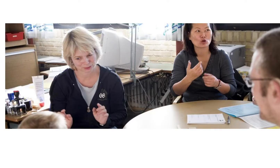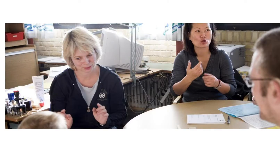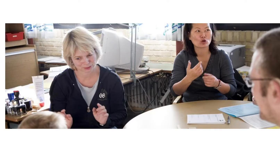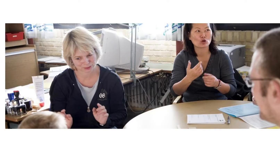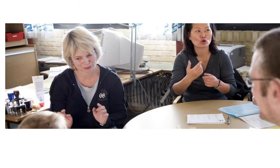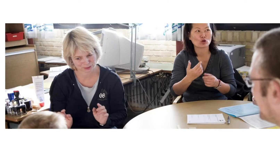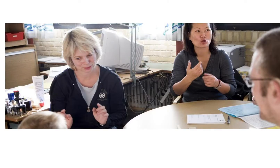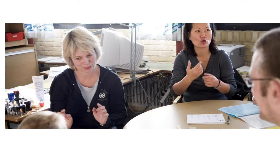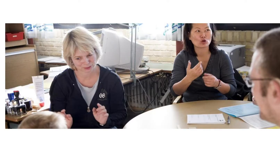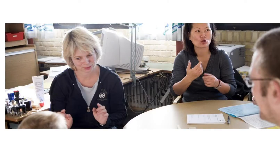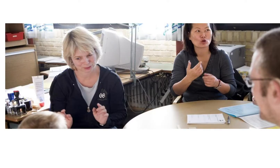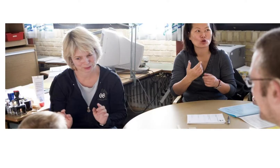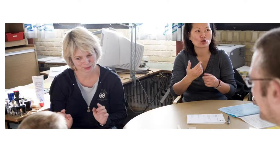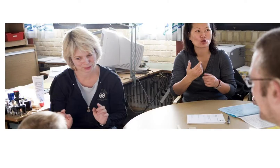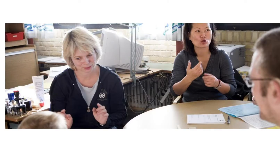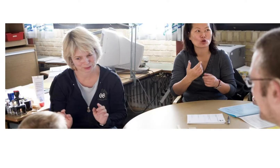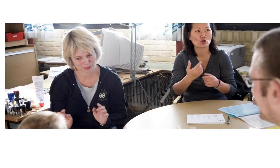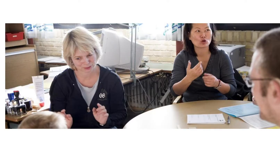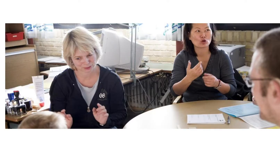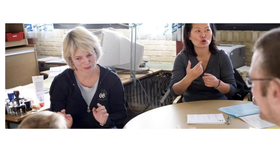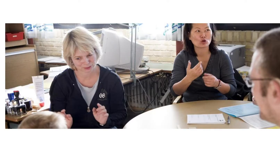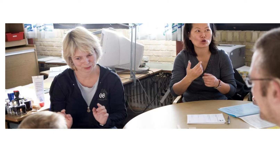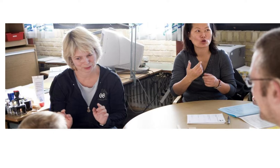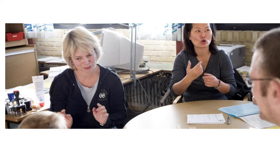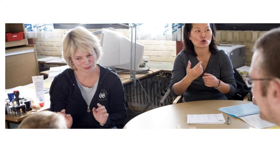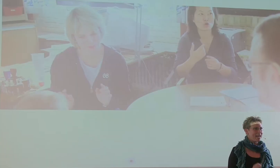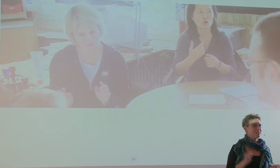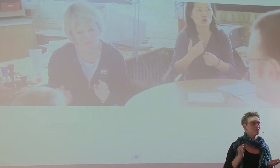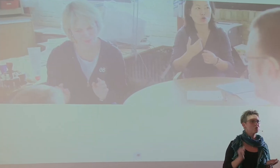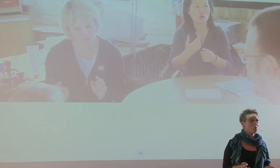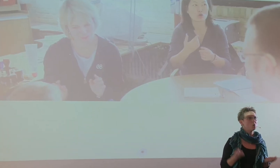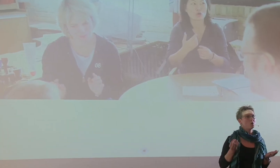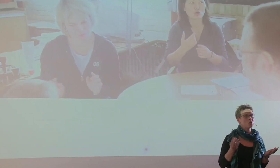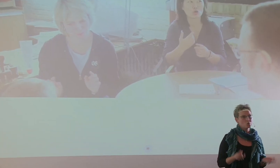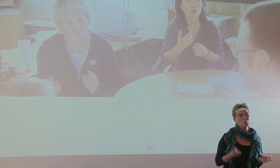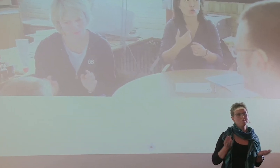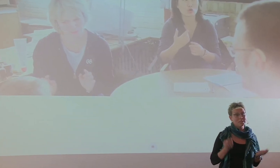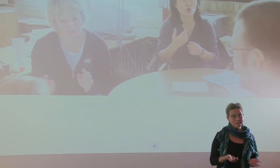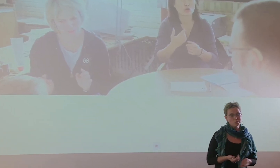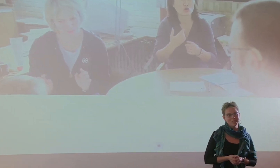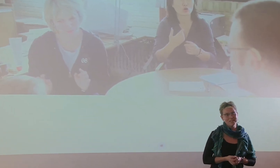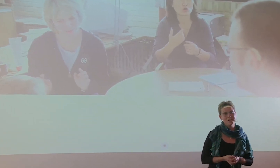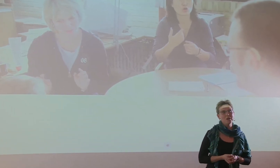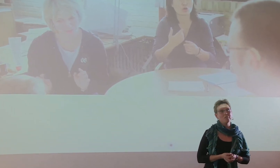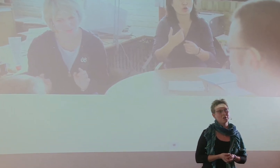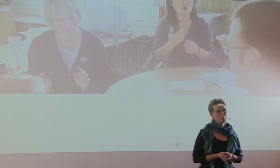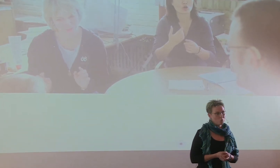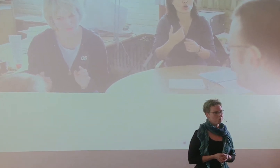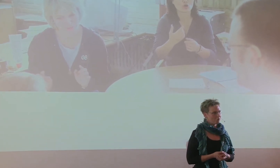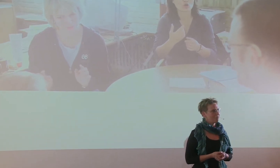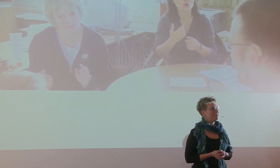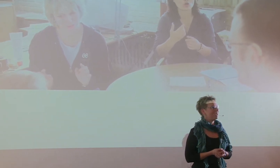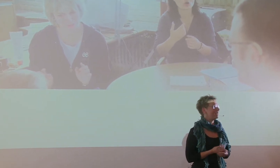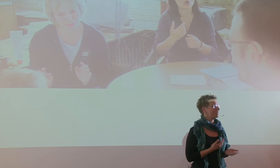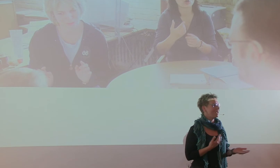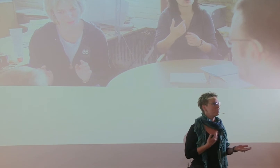For vi kommer ud til alting. Alt mellem himmel og jord. Alle små og store begivenheder, hvor der er brug